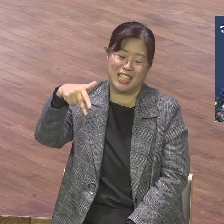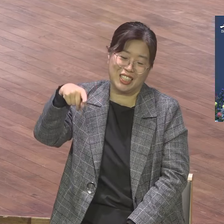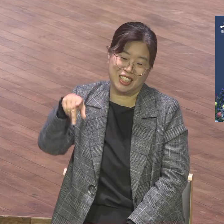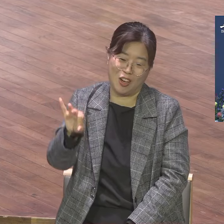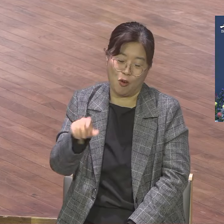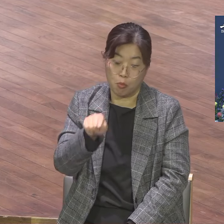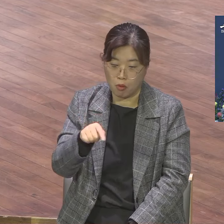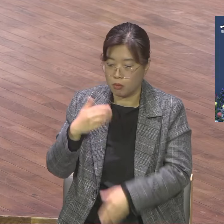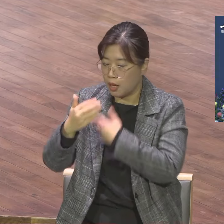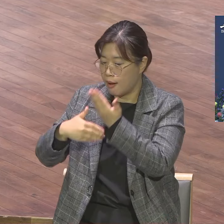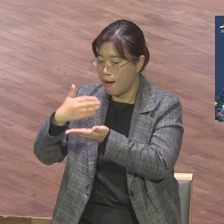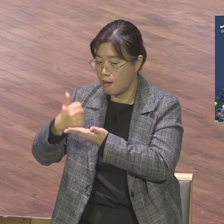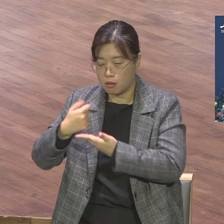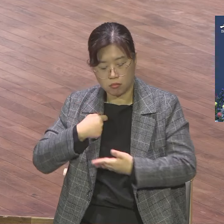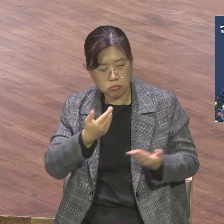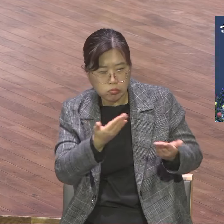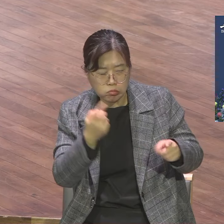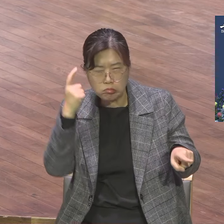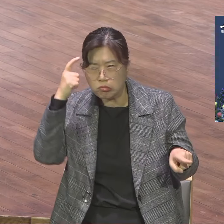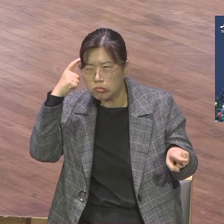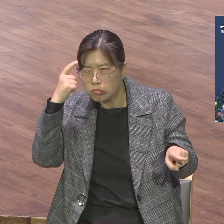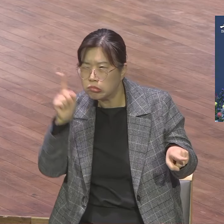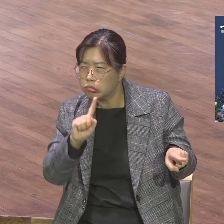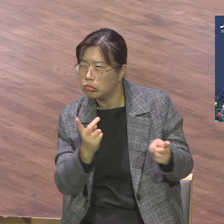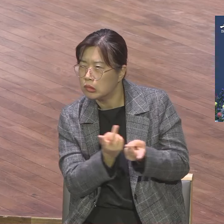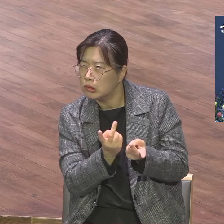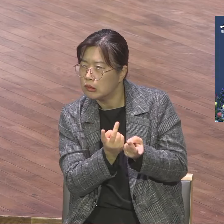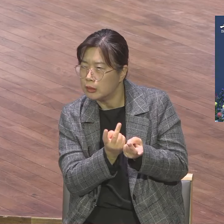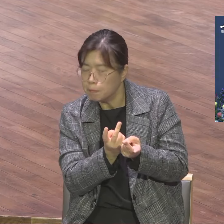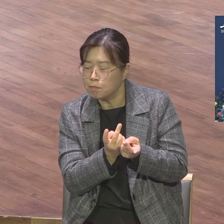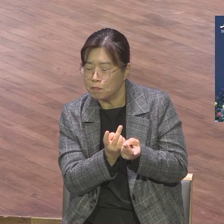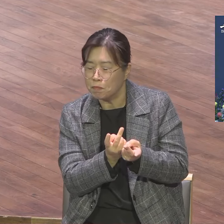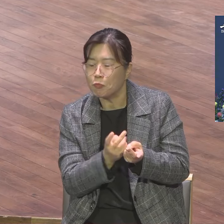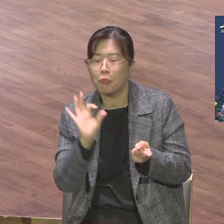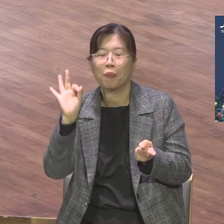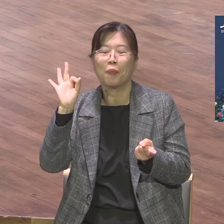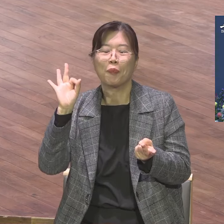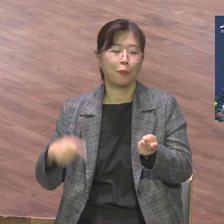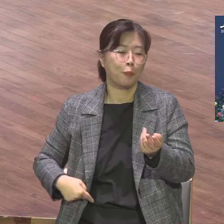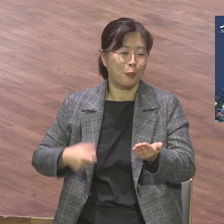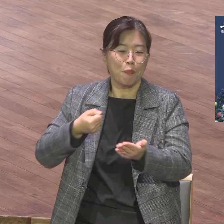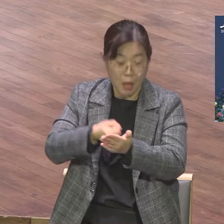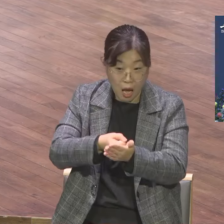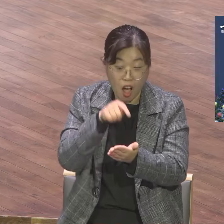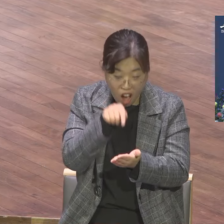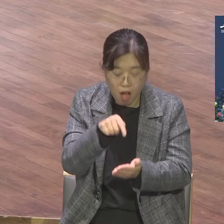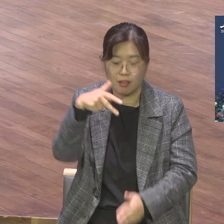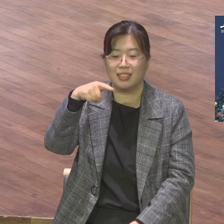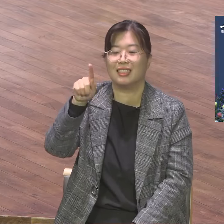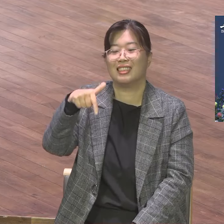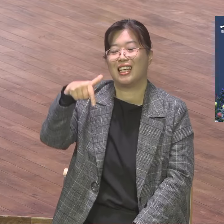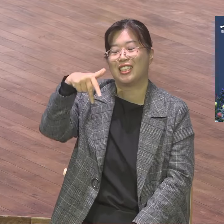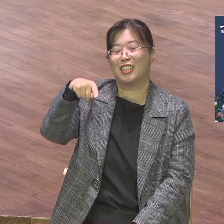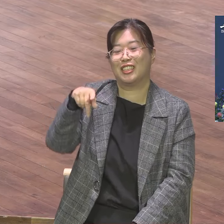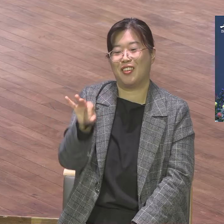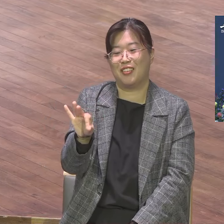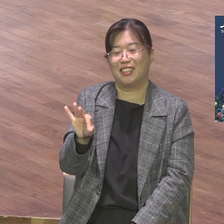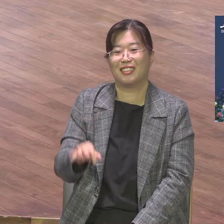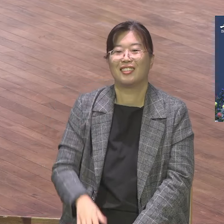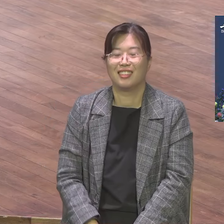어떤 일을 그렇게 생각하고 계획하신 것, 그걸 말합니다. 하나님이 어떤 일을